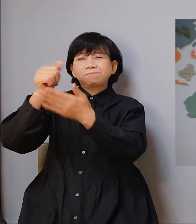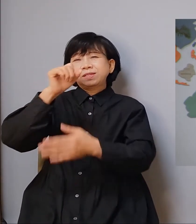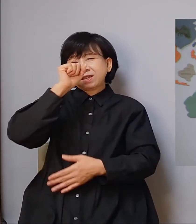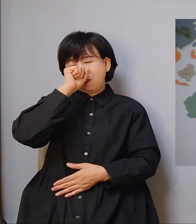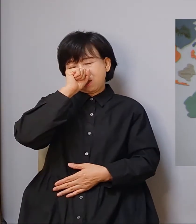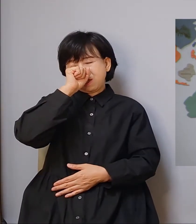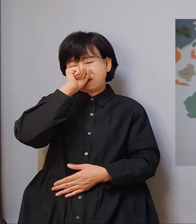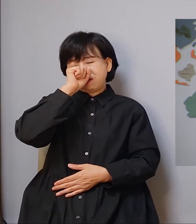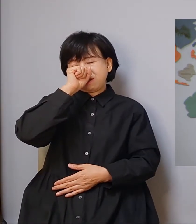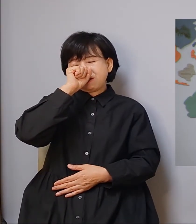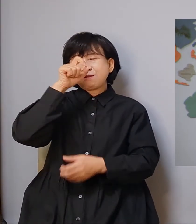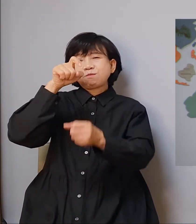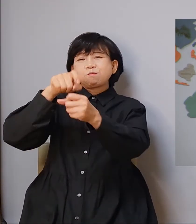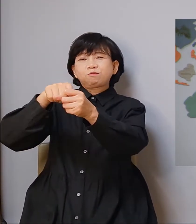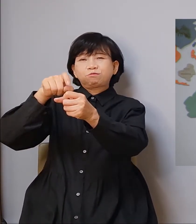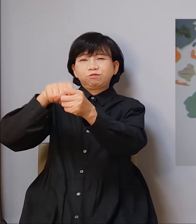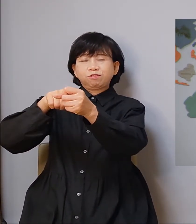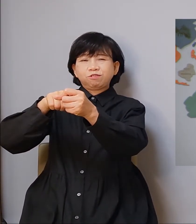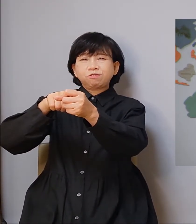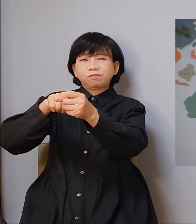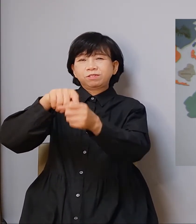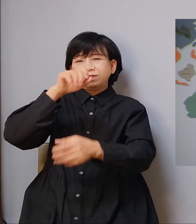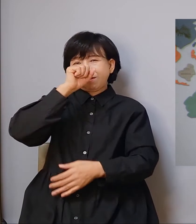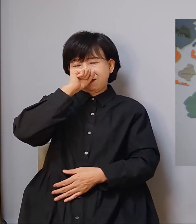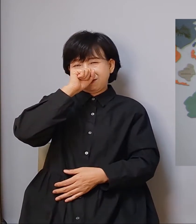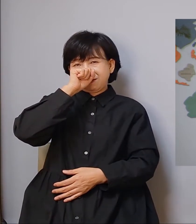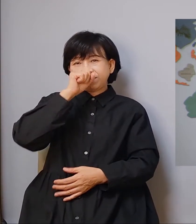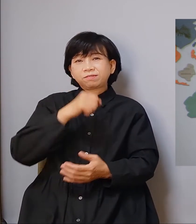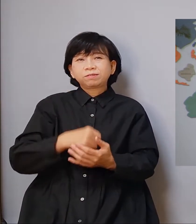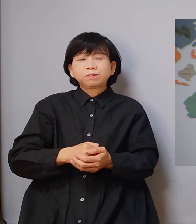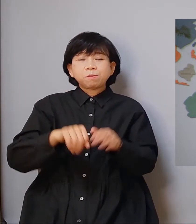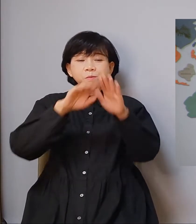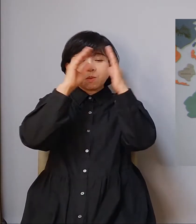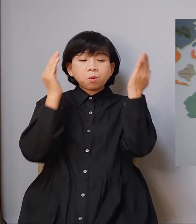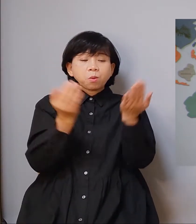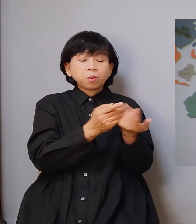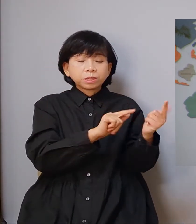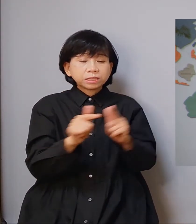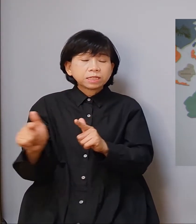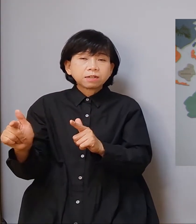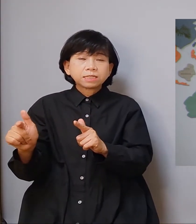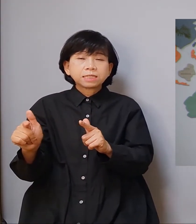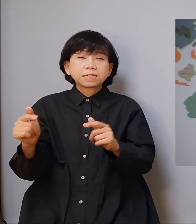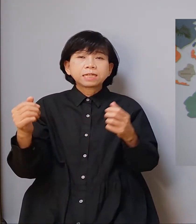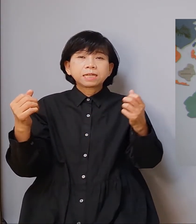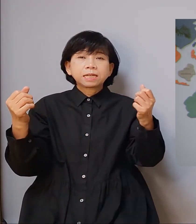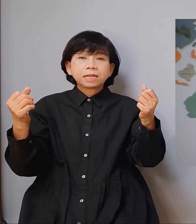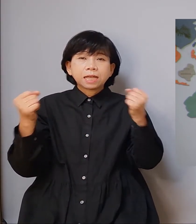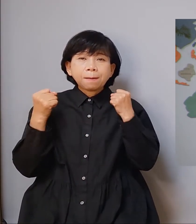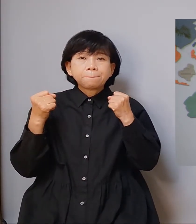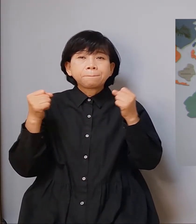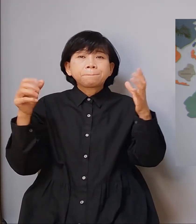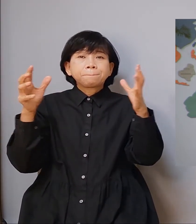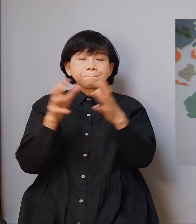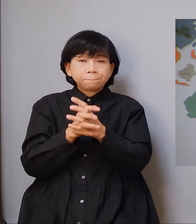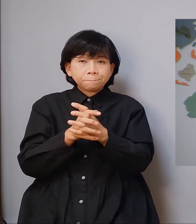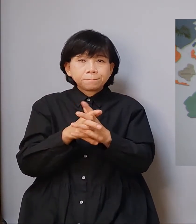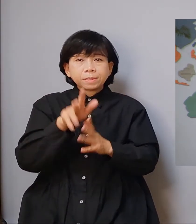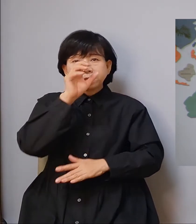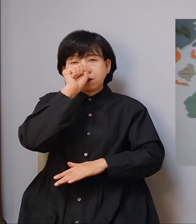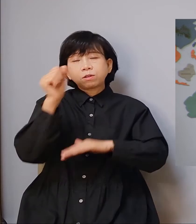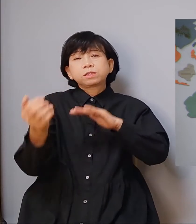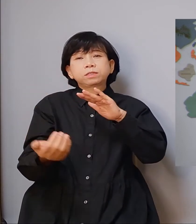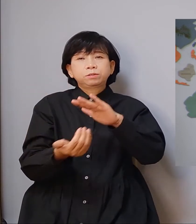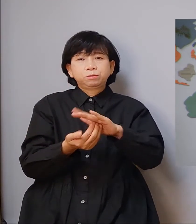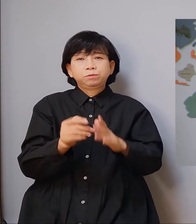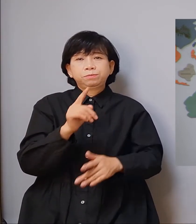선. 합력하여, 모든 것이 합력하여 하나가 돼서 뭘 이루느니라? 선을